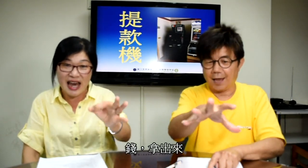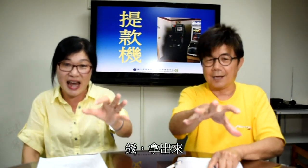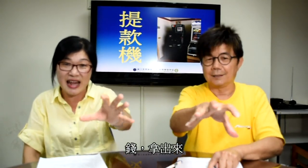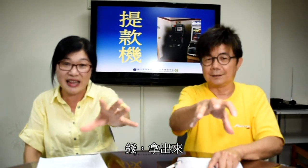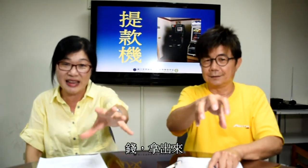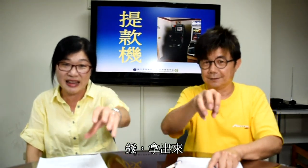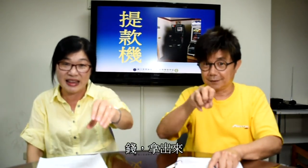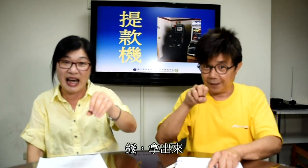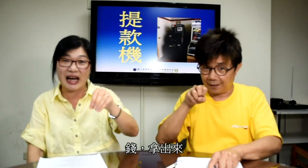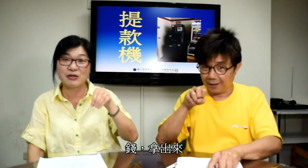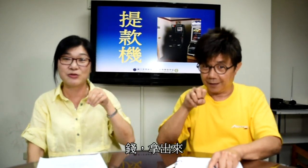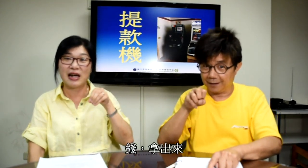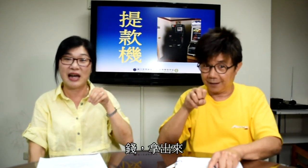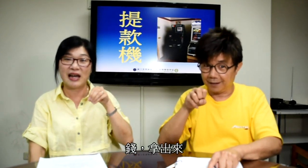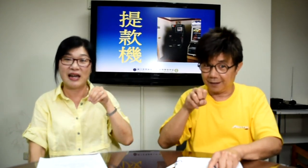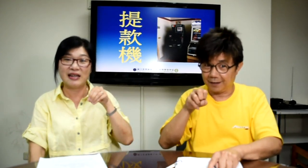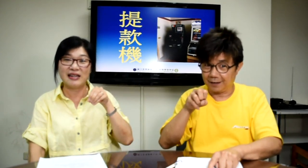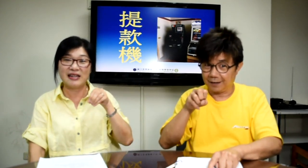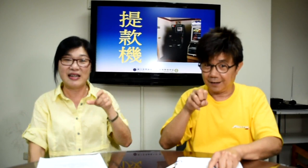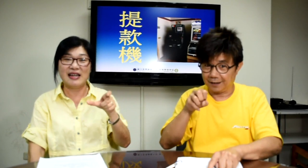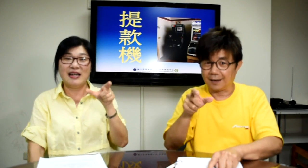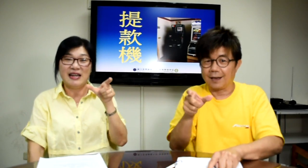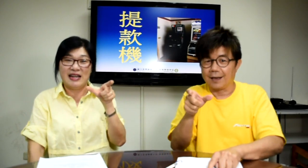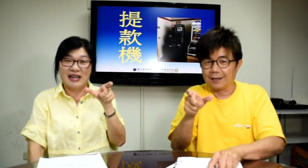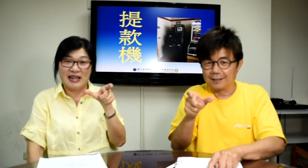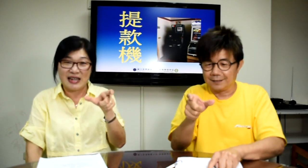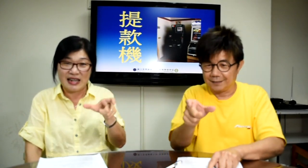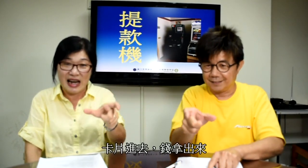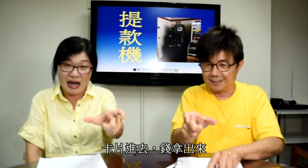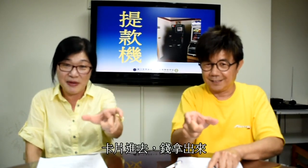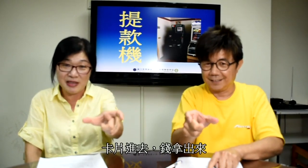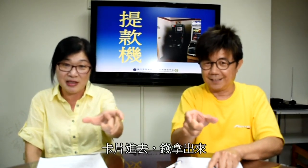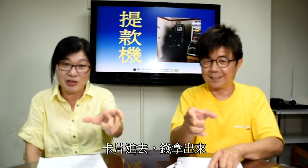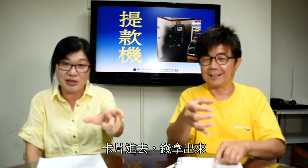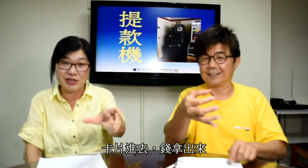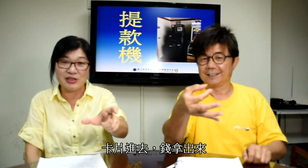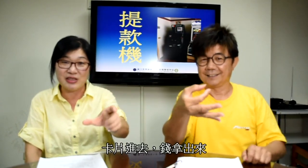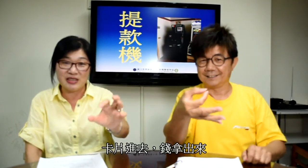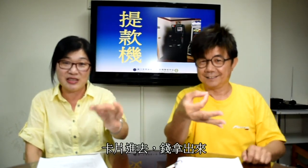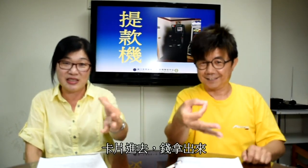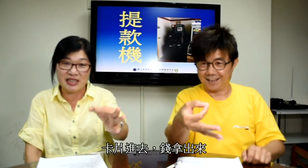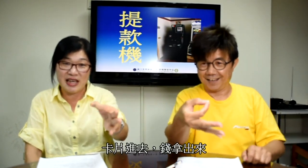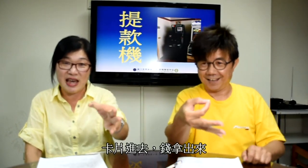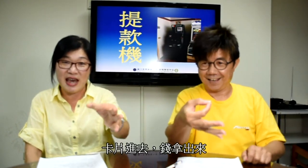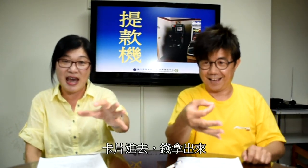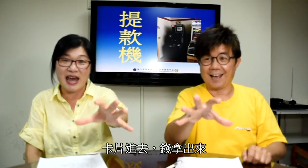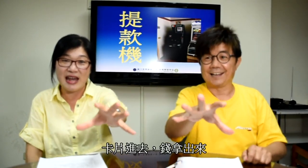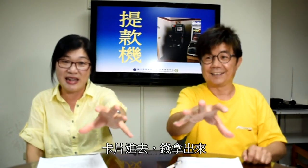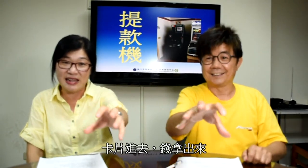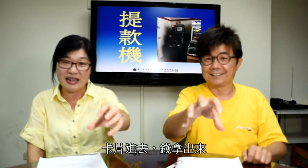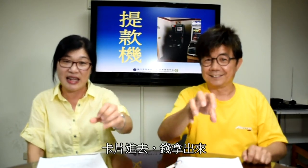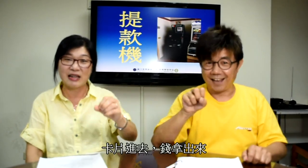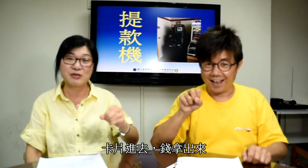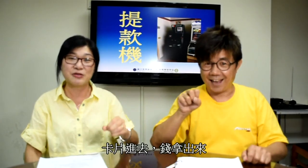钱拿出来，卡片进去，钱拿出